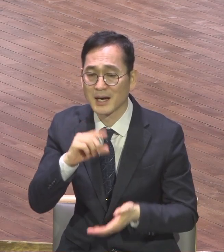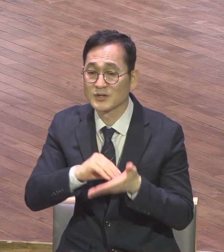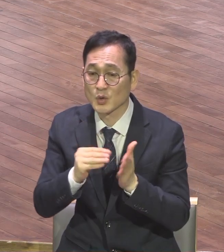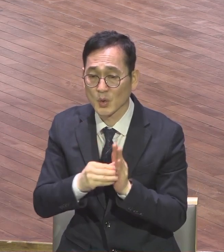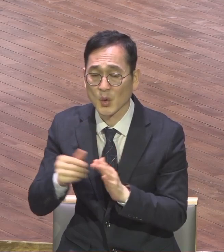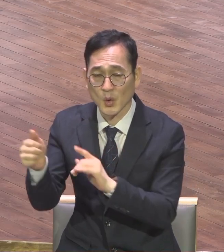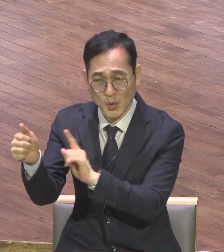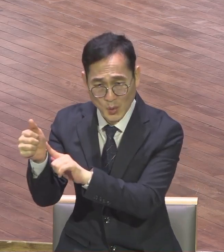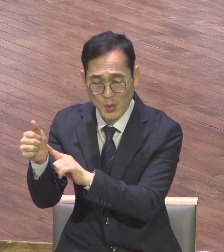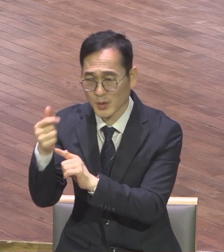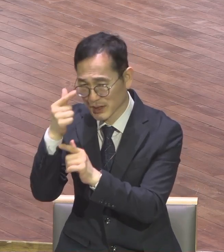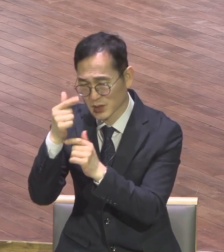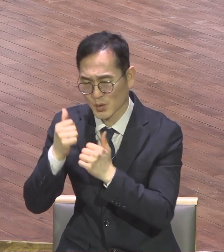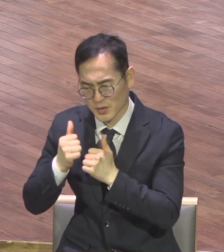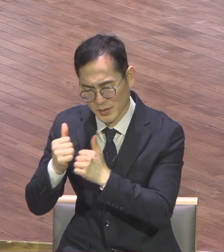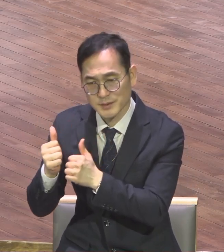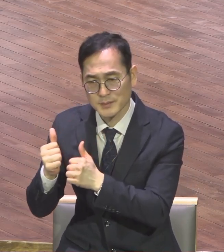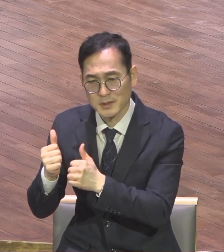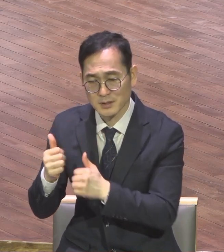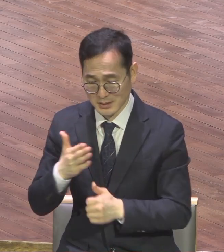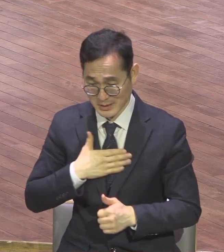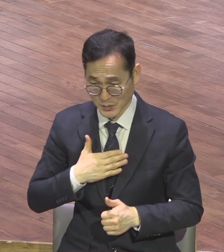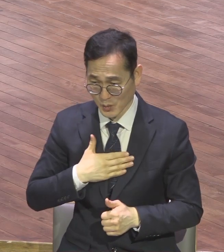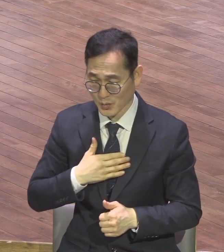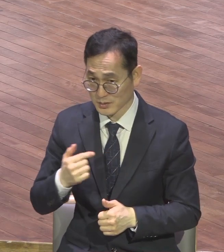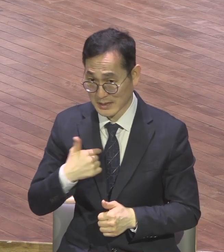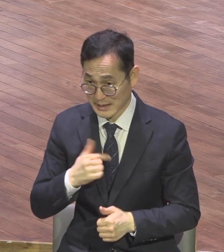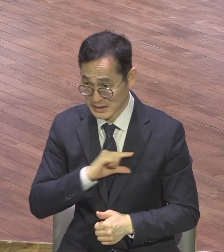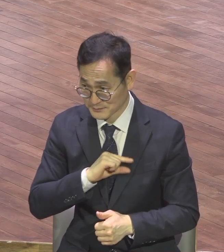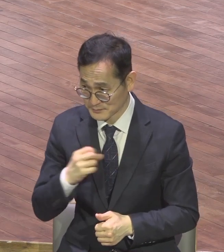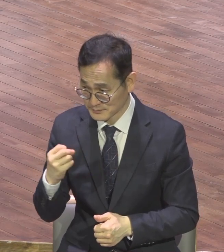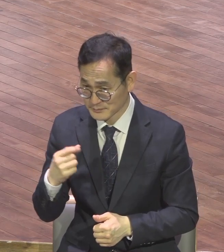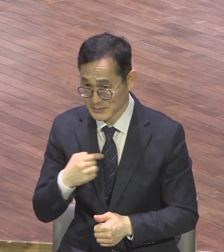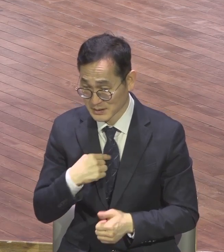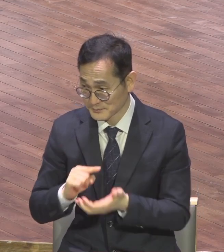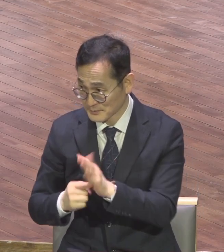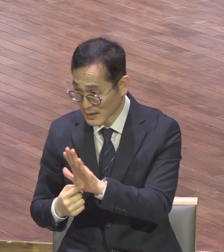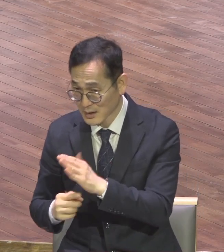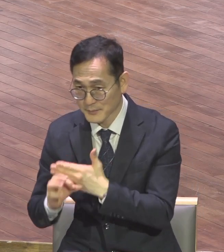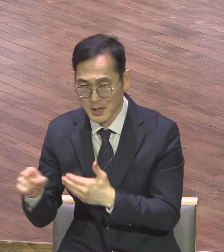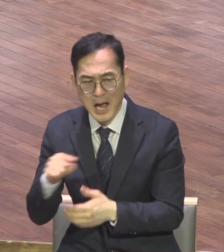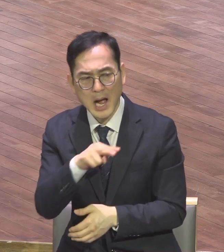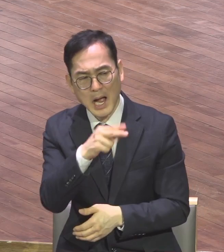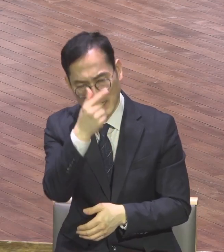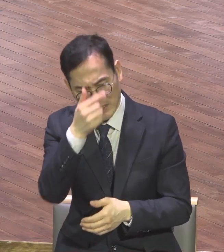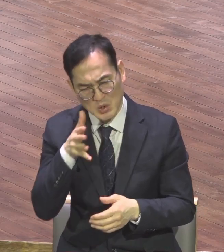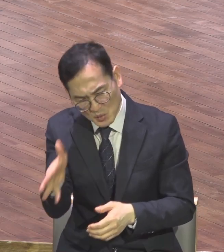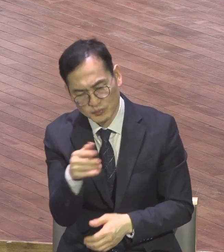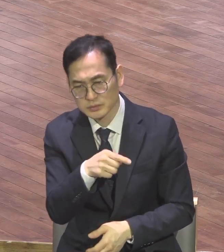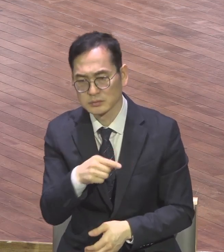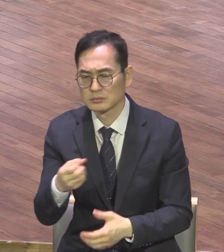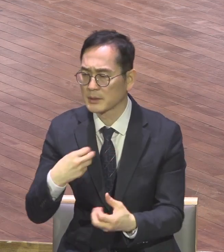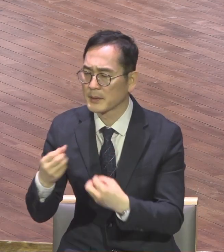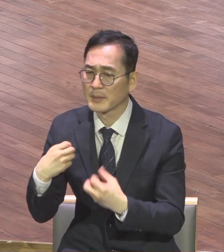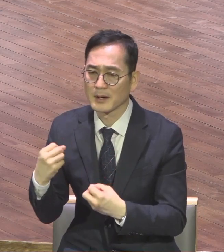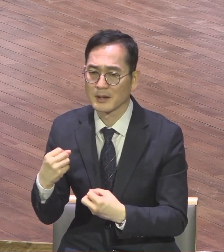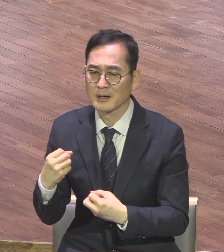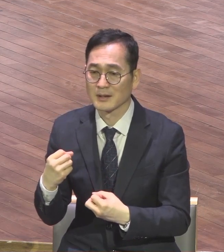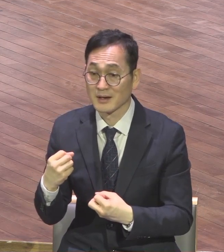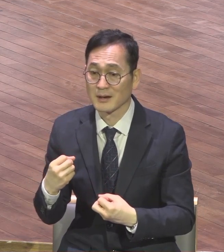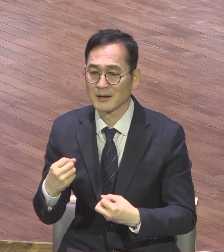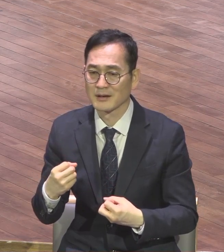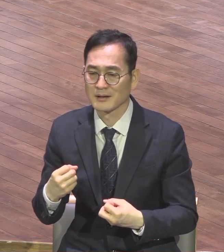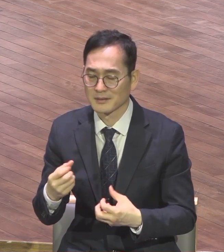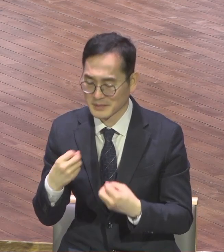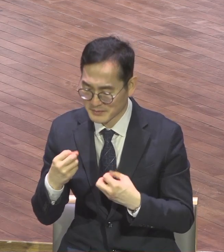지금도 여러분 하나님께 이명계약 가지고 매일 기도한 분들, 그 기도의 비밀 누리는 분들 뭐 부족함이 없을 거예요.